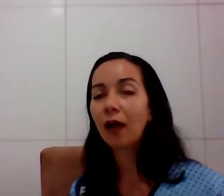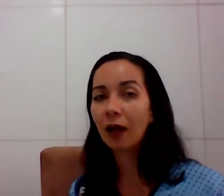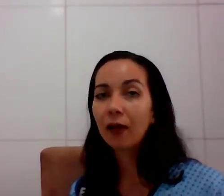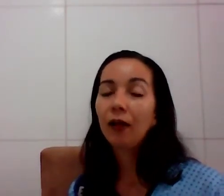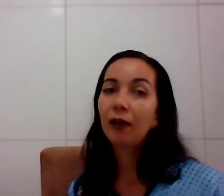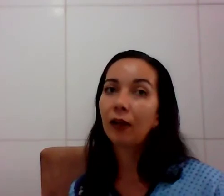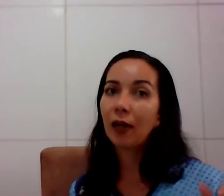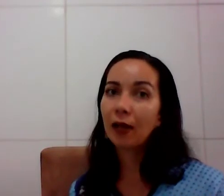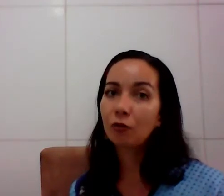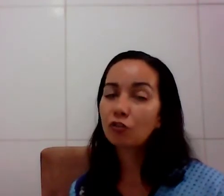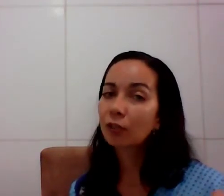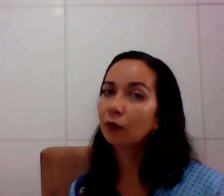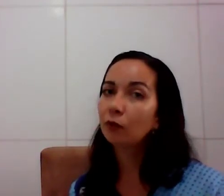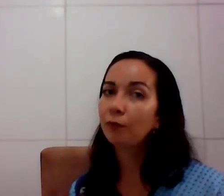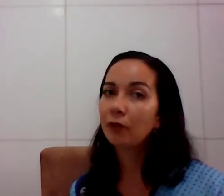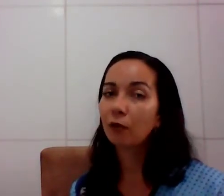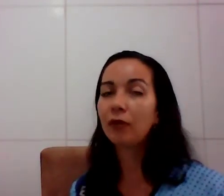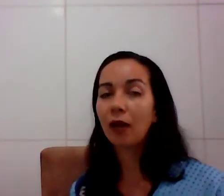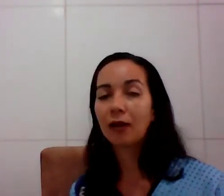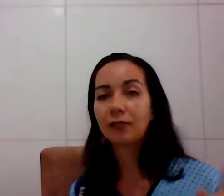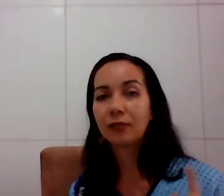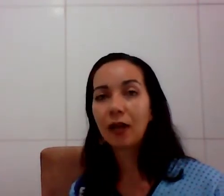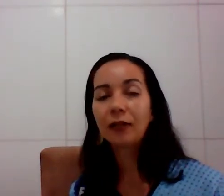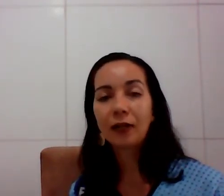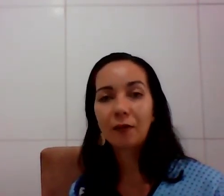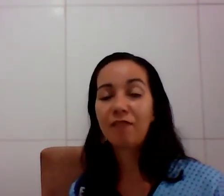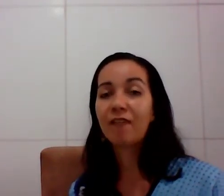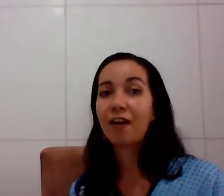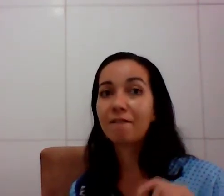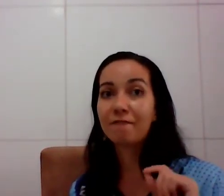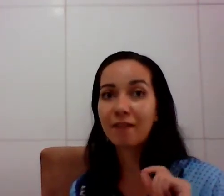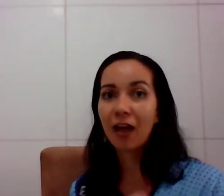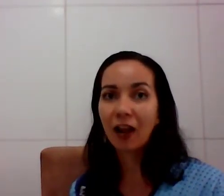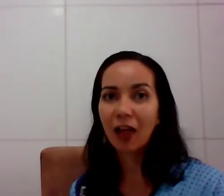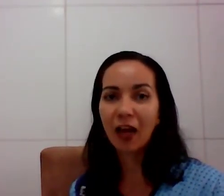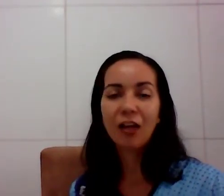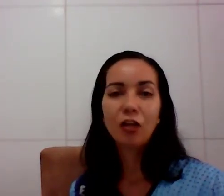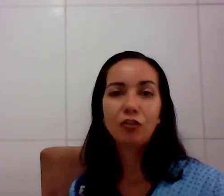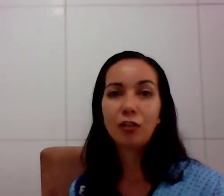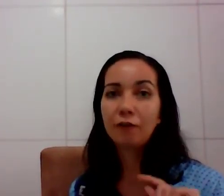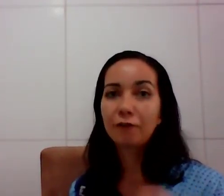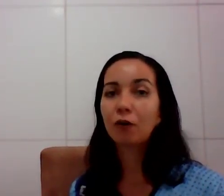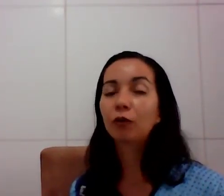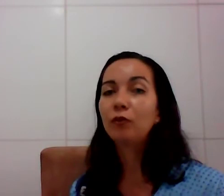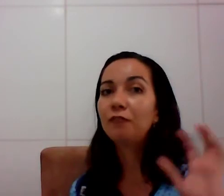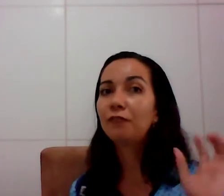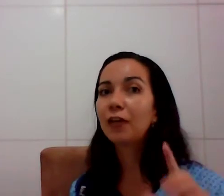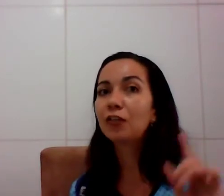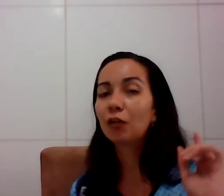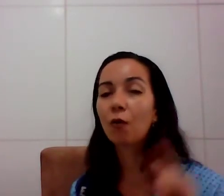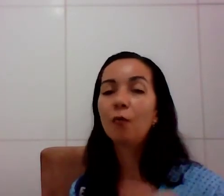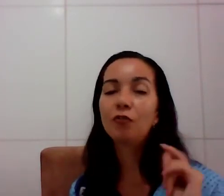visitar lá no estado do Piauí a Serra da Capivara, vá lá, tire foto e veja como